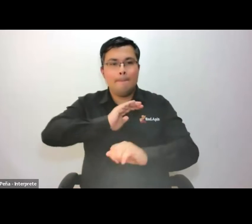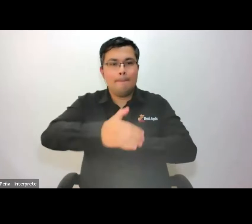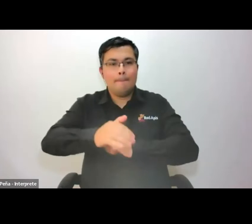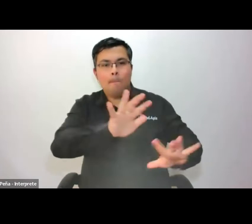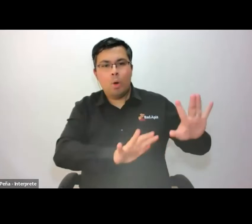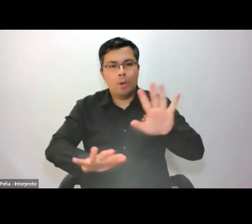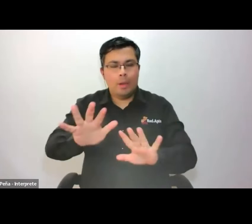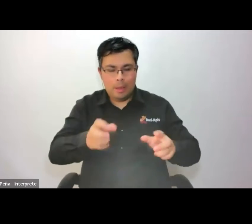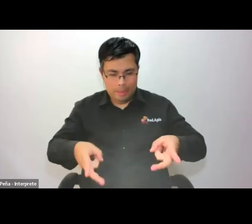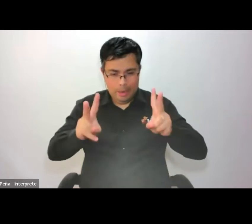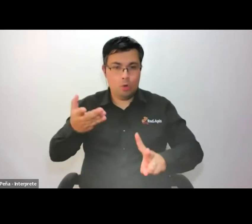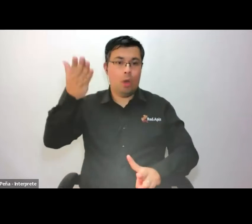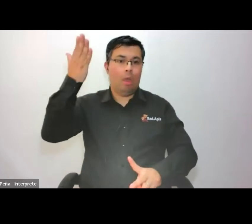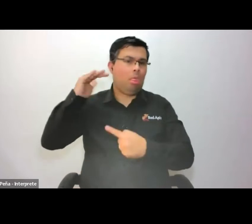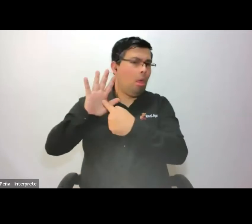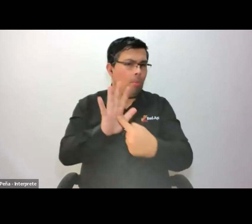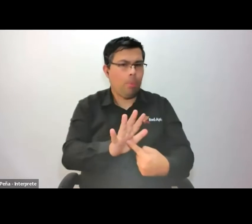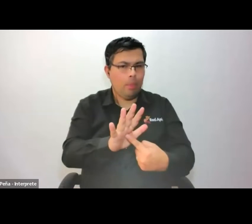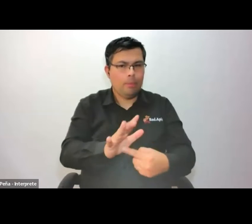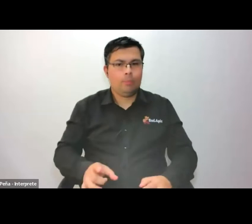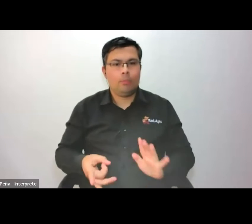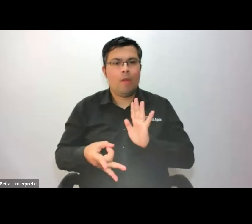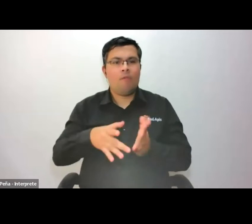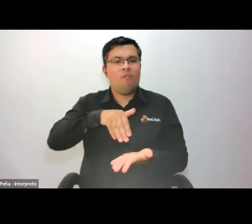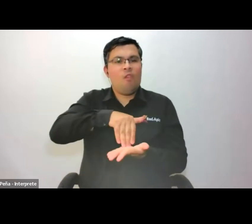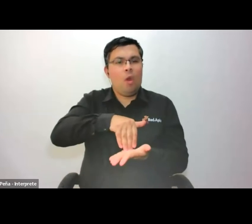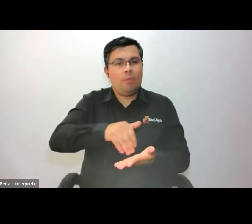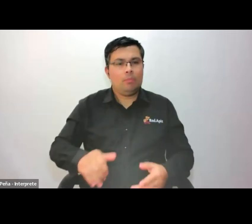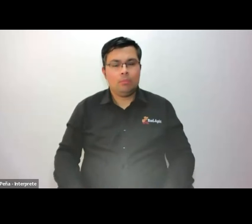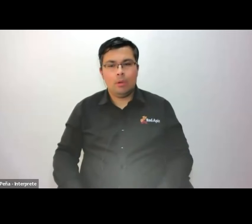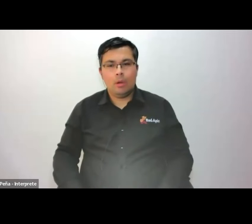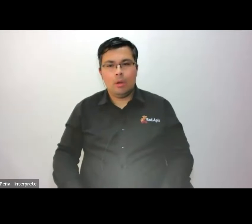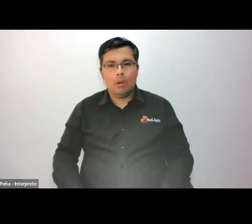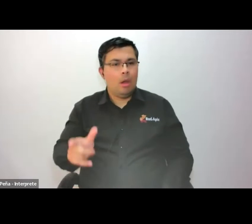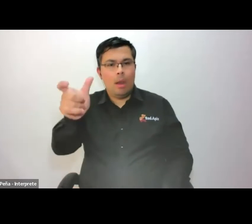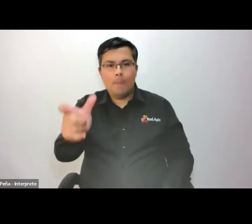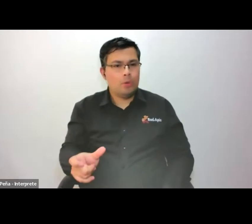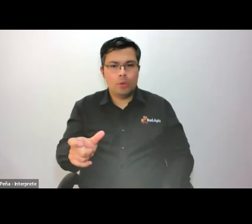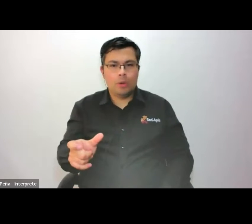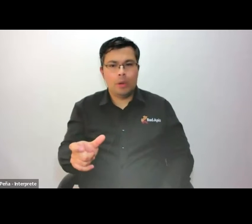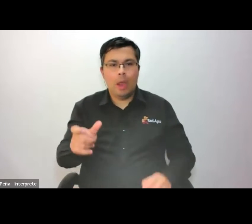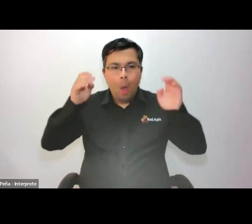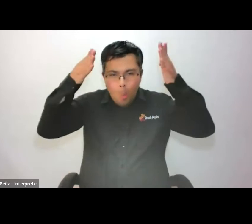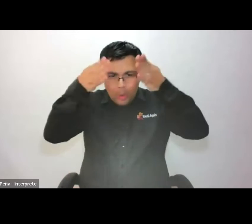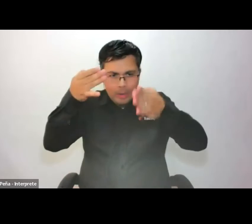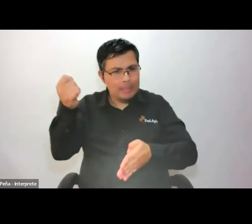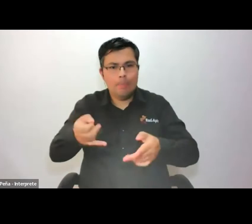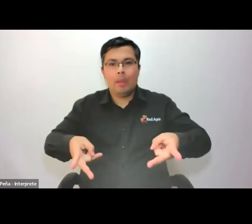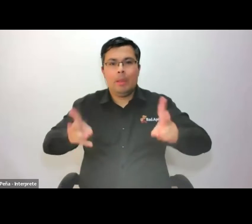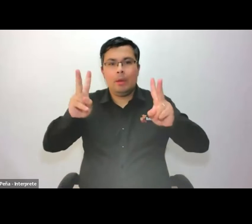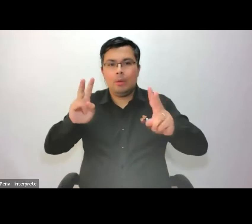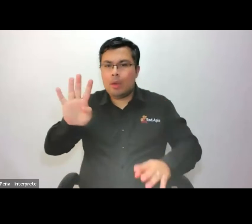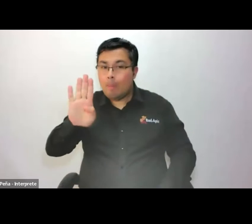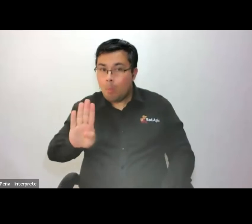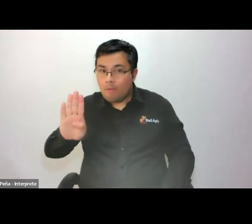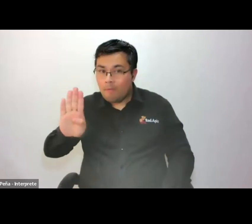ahora tengan derecho las personas autistas, no, las personas autistas han tenido derecho siempre, como seres humanos, por lo tanto, es muy básico lo que estoy diciendo, mi